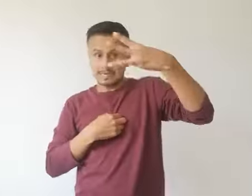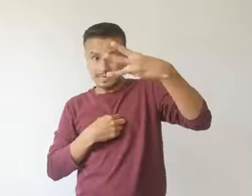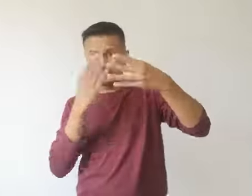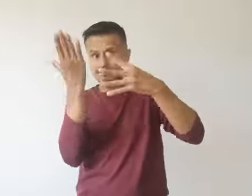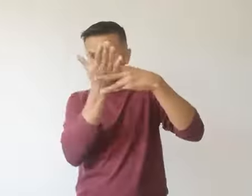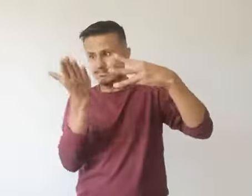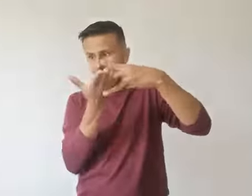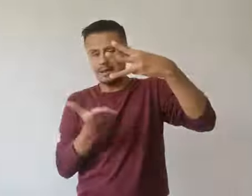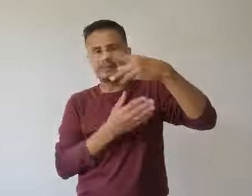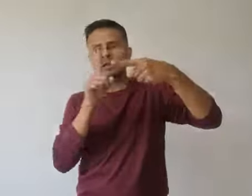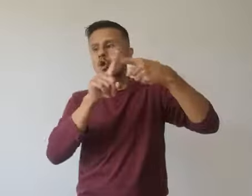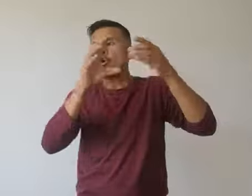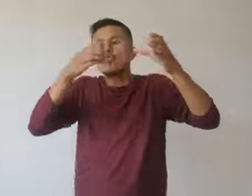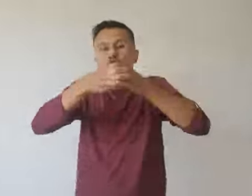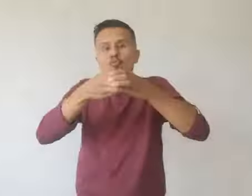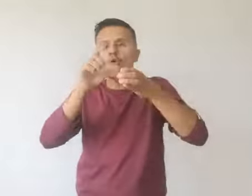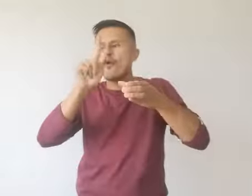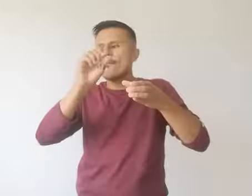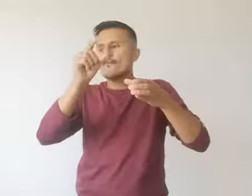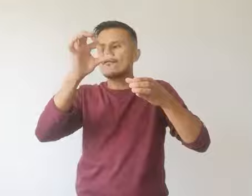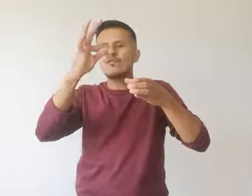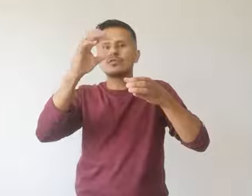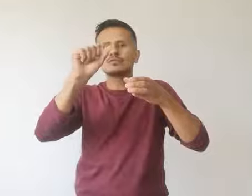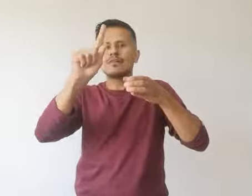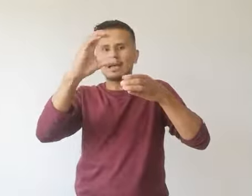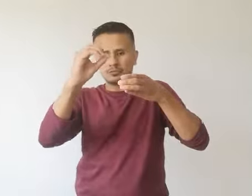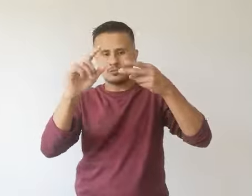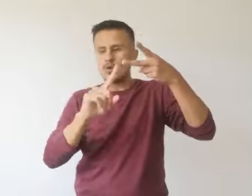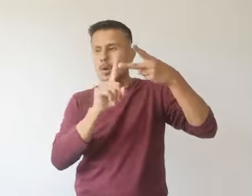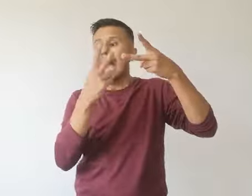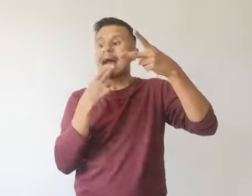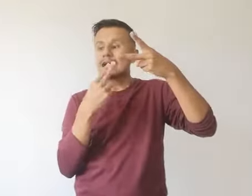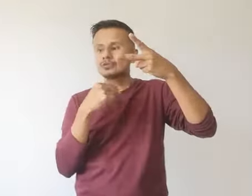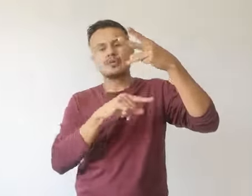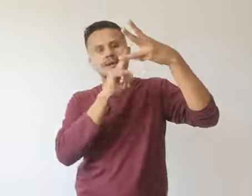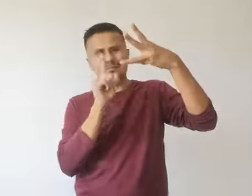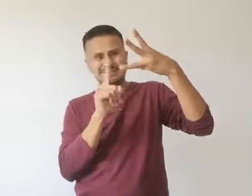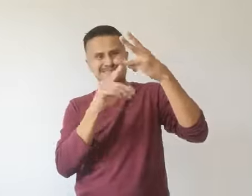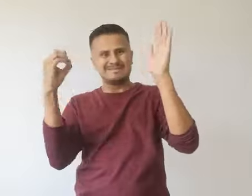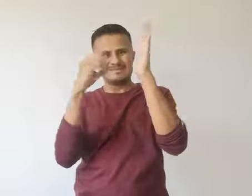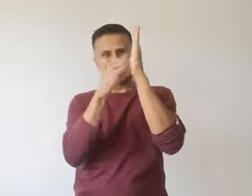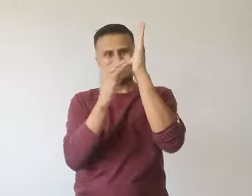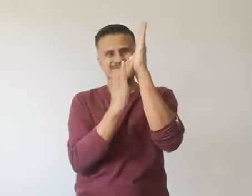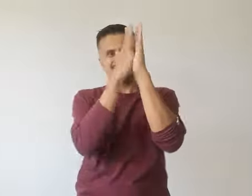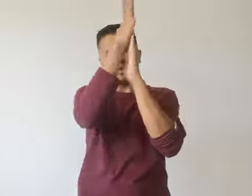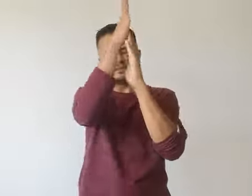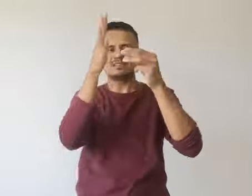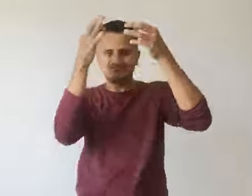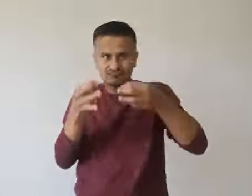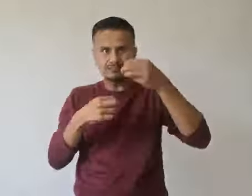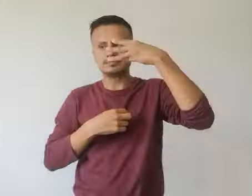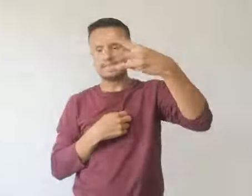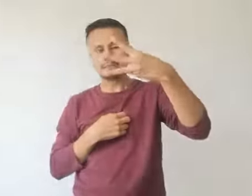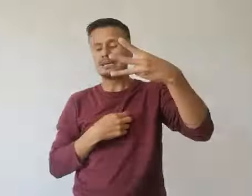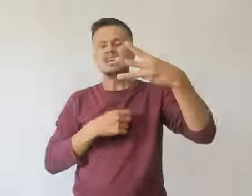fosfato, una azúcar y una base nitrogenada. Todos los nucleótidos son iguales, excepto por su base nitrogenada, que